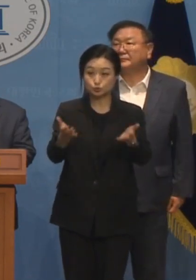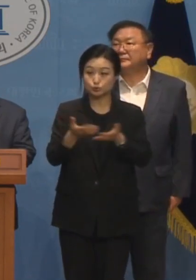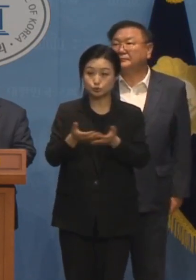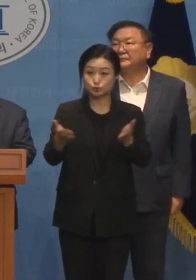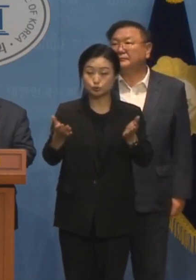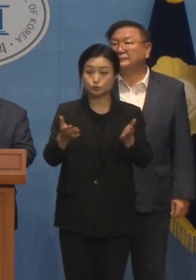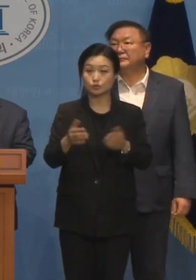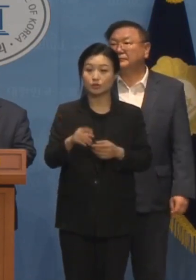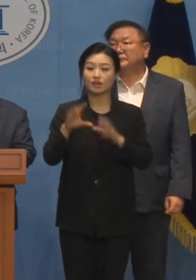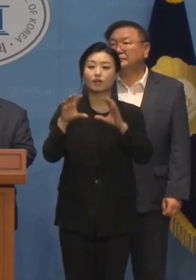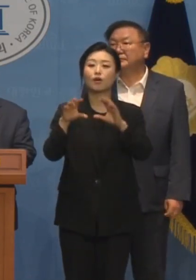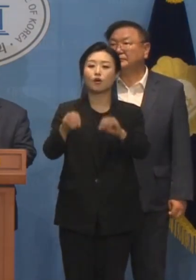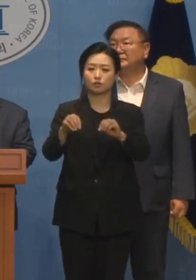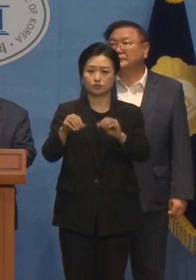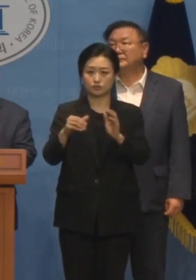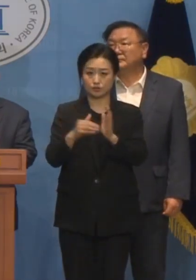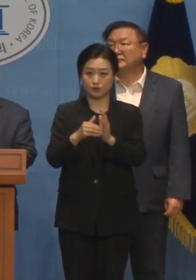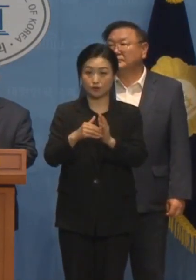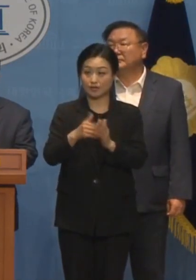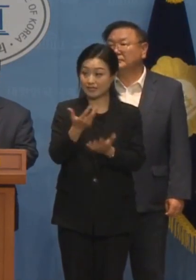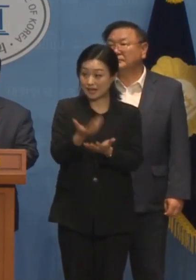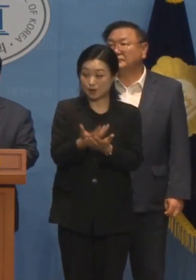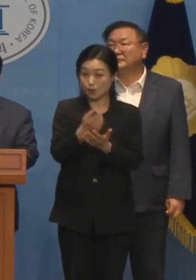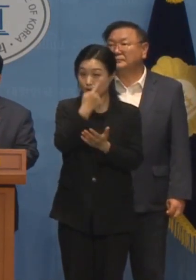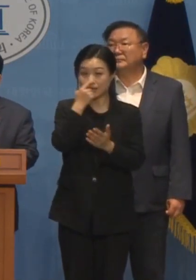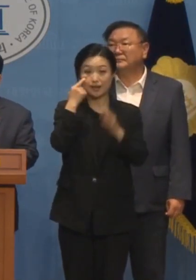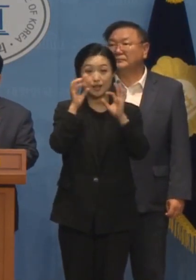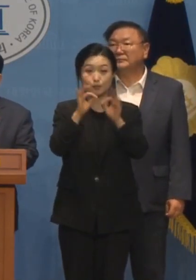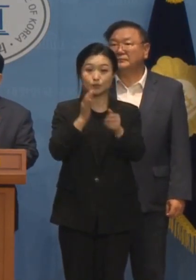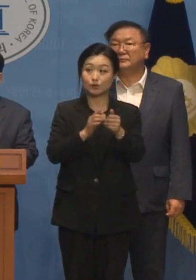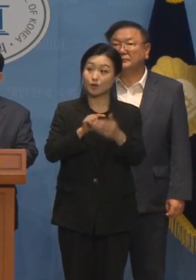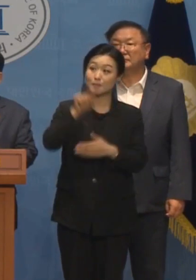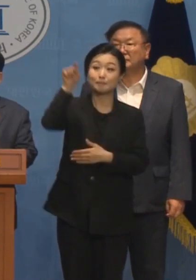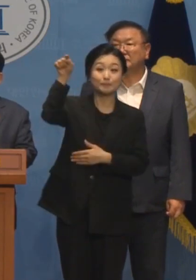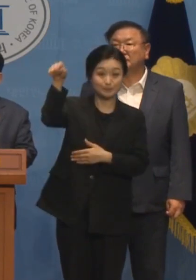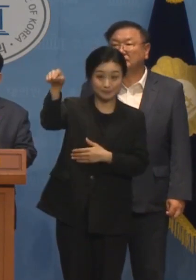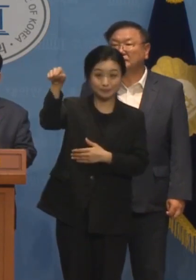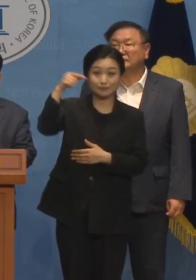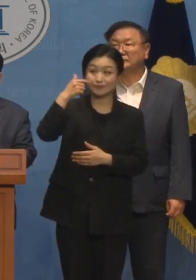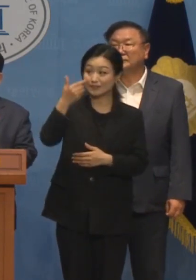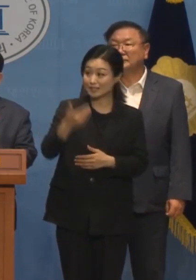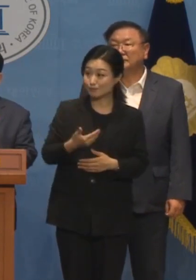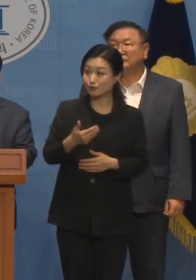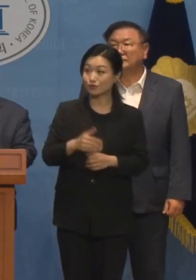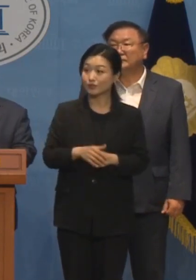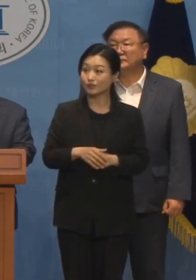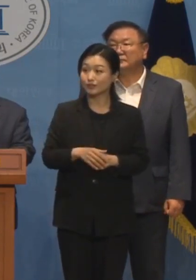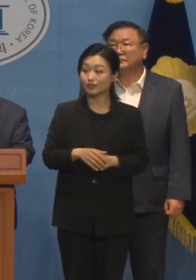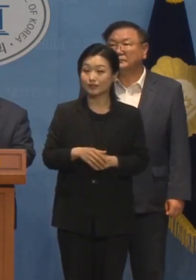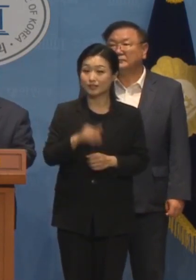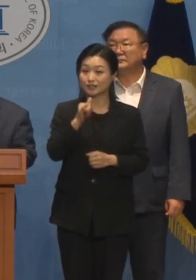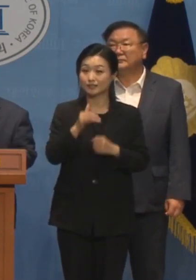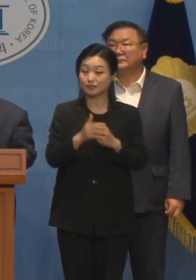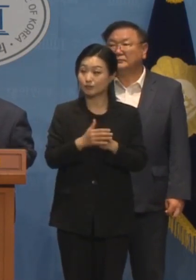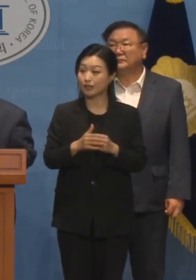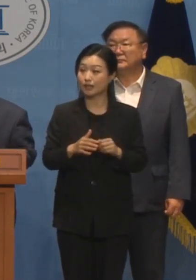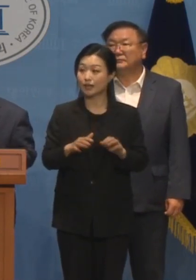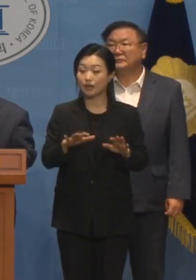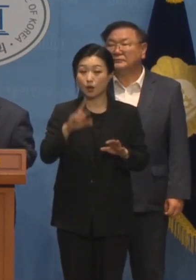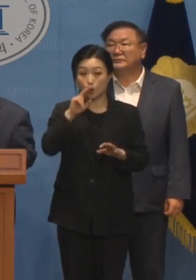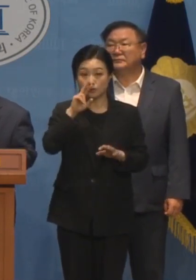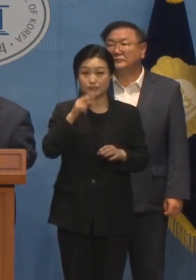요 관련된 자료입니다. 참고해 주시고요. 밖에 백불을 나가서 하려는데 지금 백불 하고 계실 것 같아서